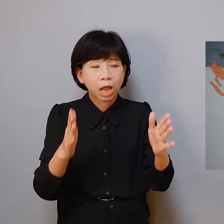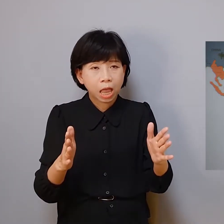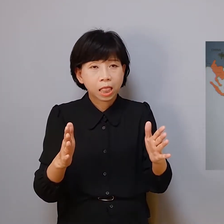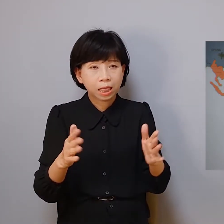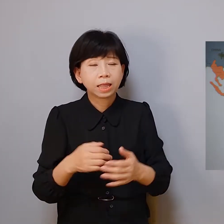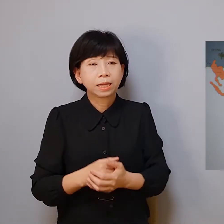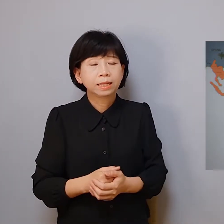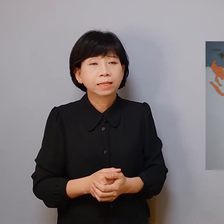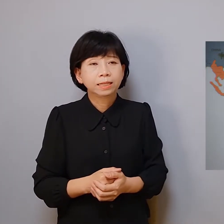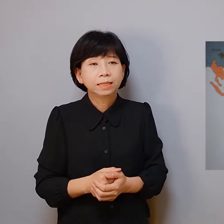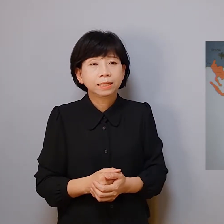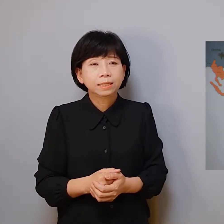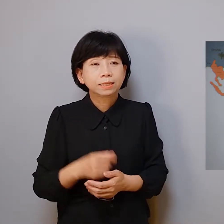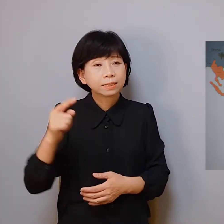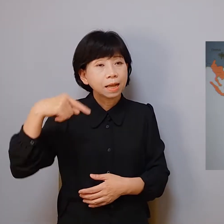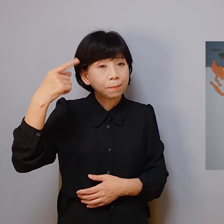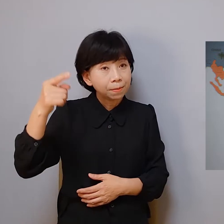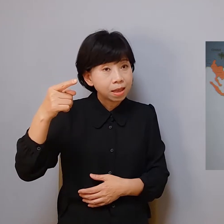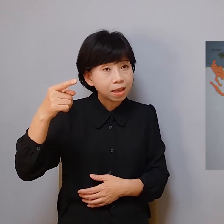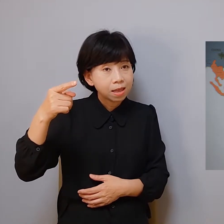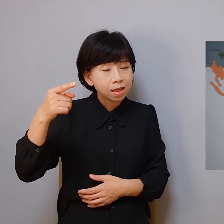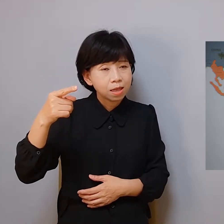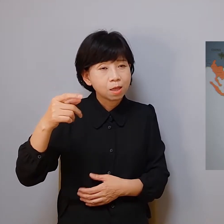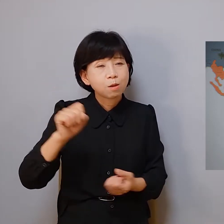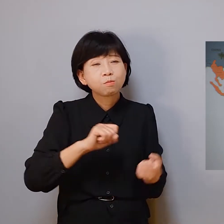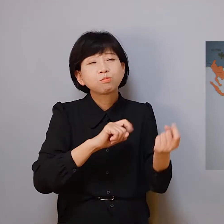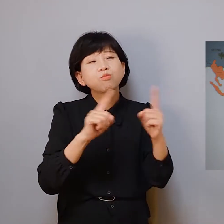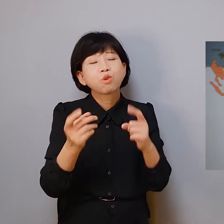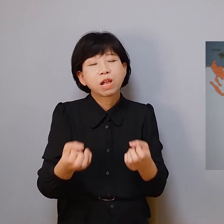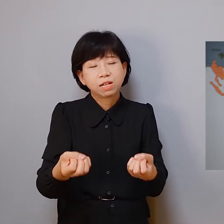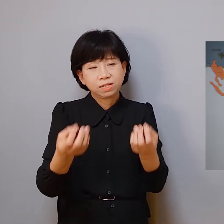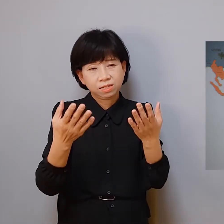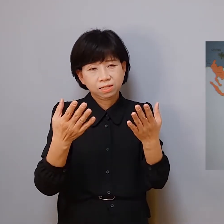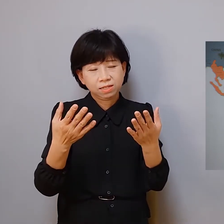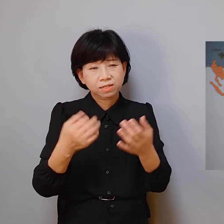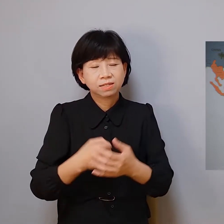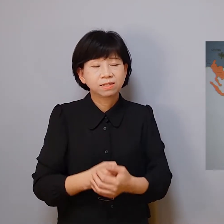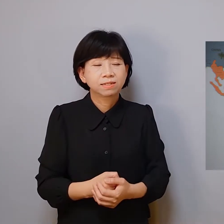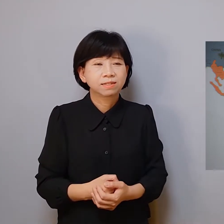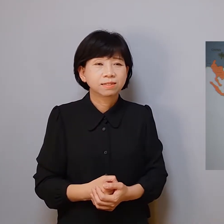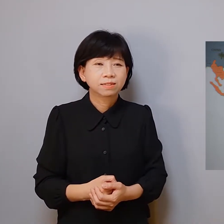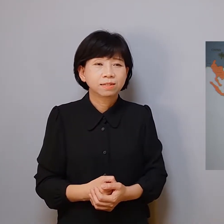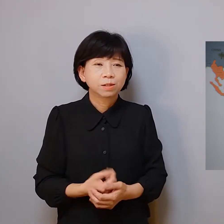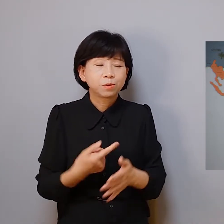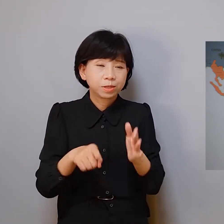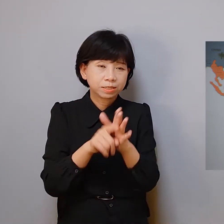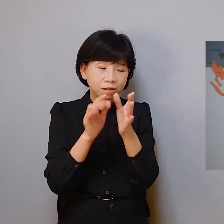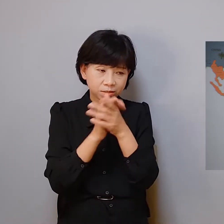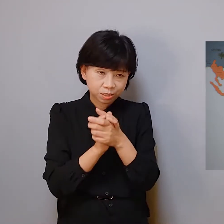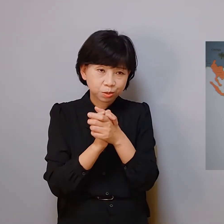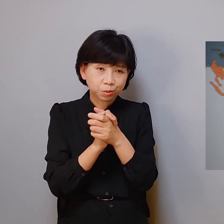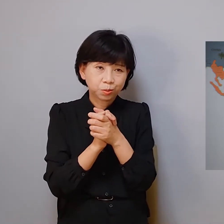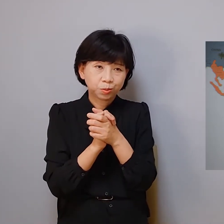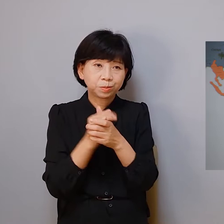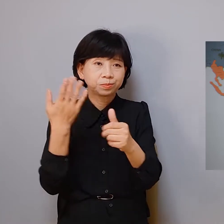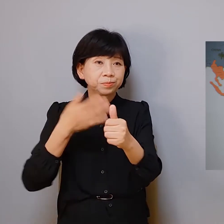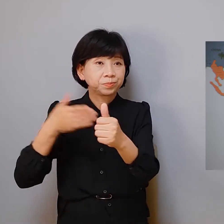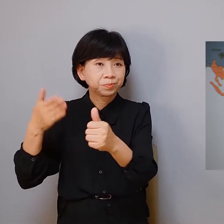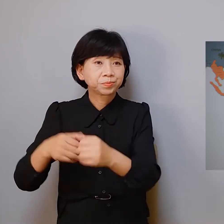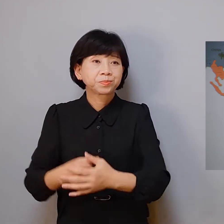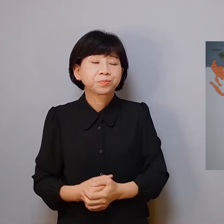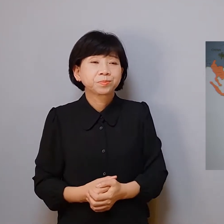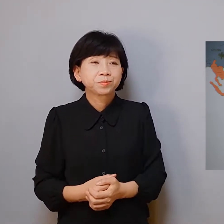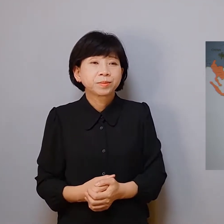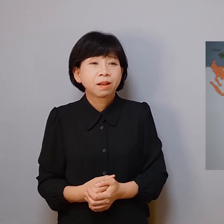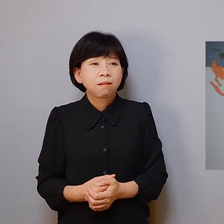주일은 부활주일로 지킵니다. 위에서 또 기도해 주시고요. 다른 어떤 특별한 기도회가 있을 때 참석